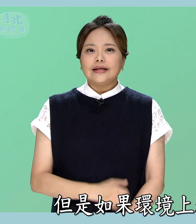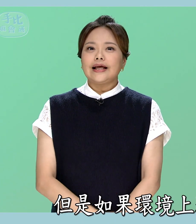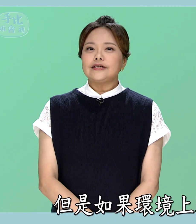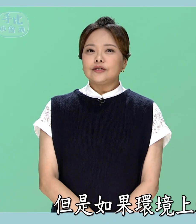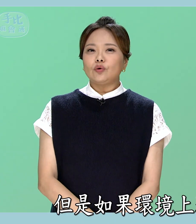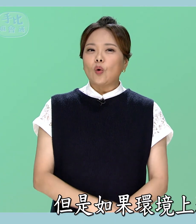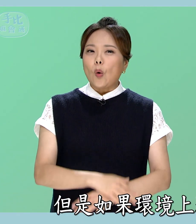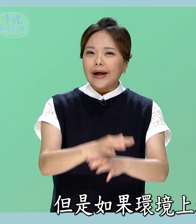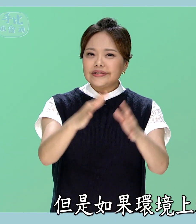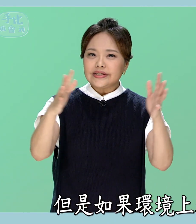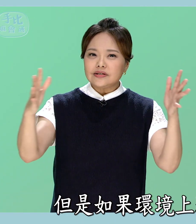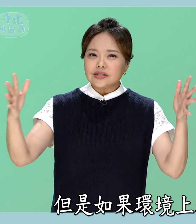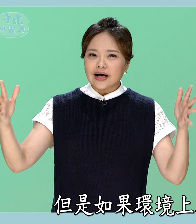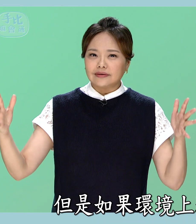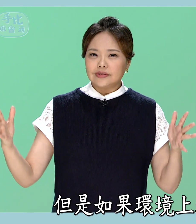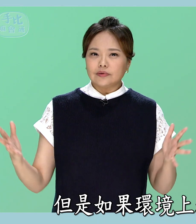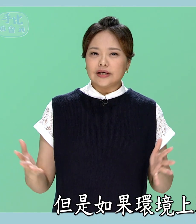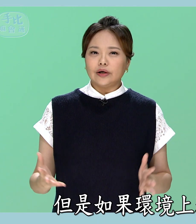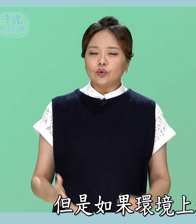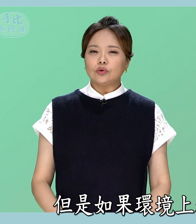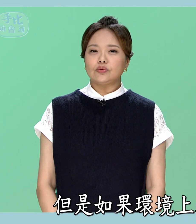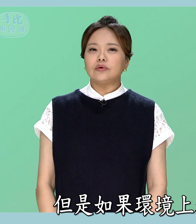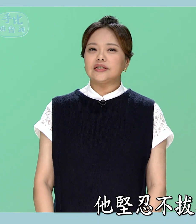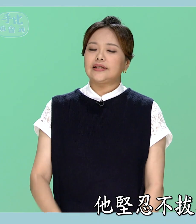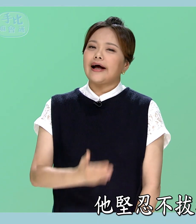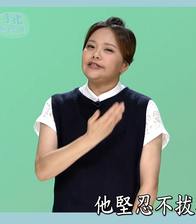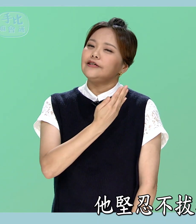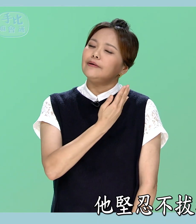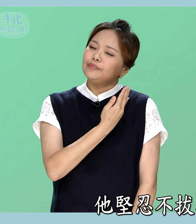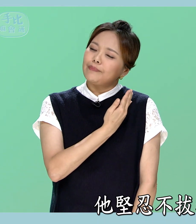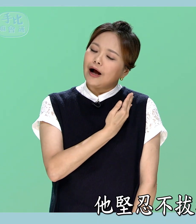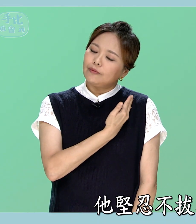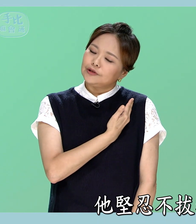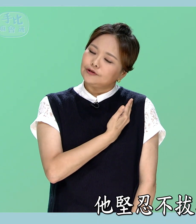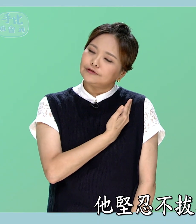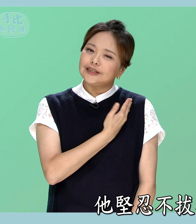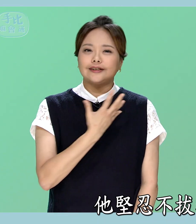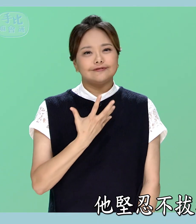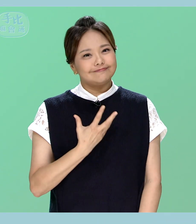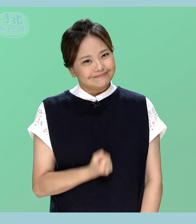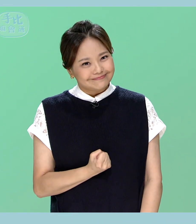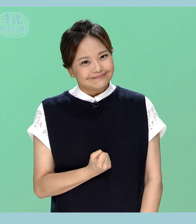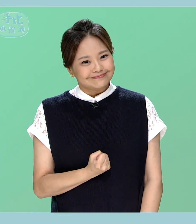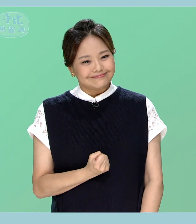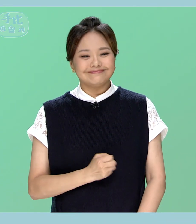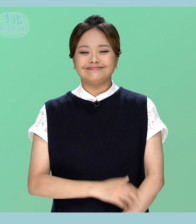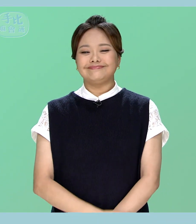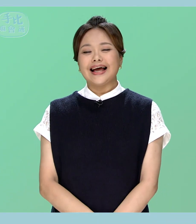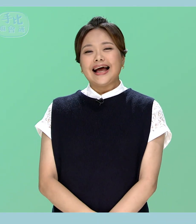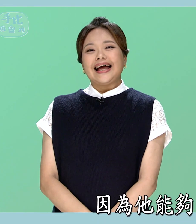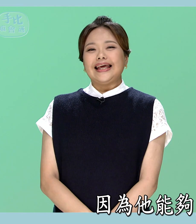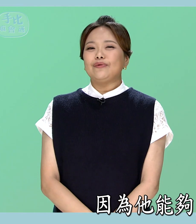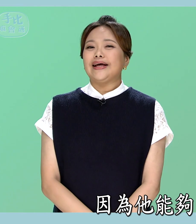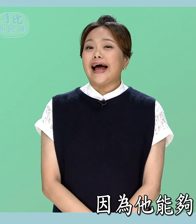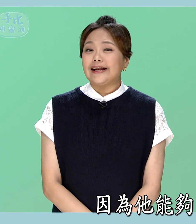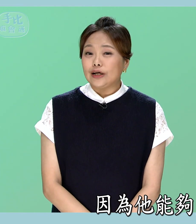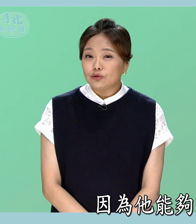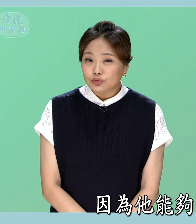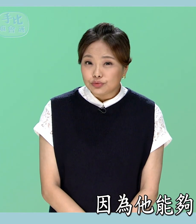但是如果环境上造成很多挫折，他坚韧不拔，我们就用这个。因为他能够突